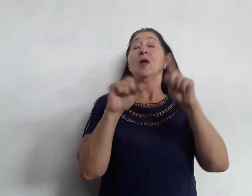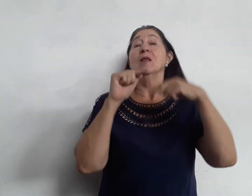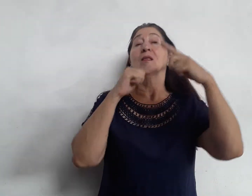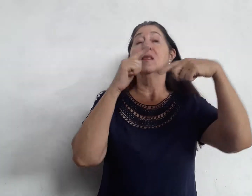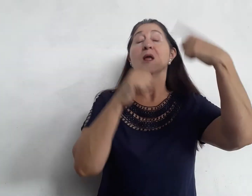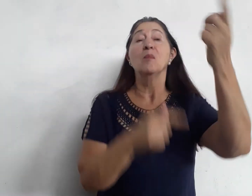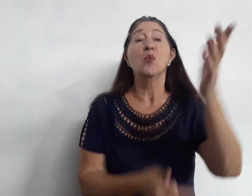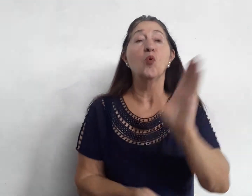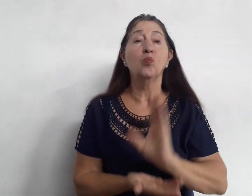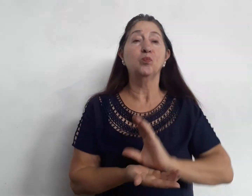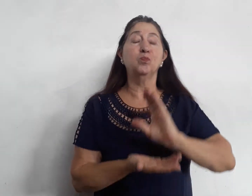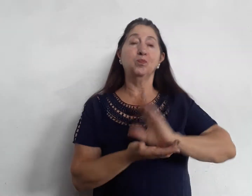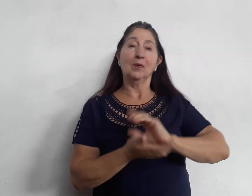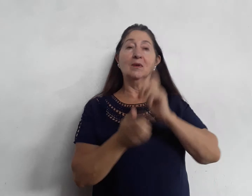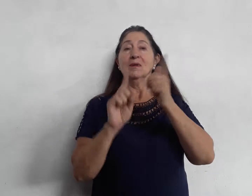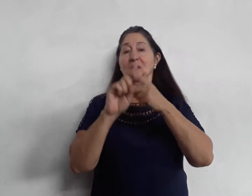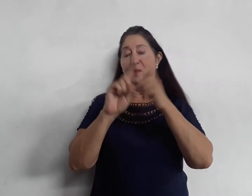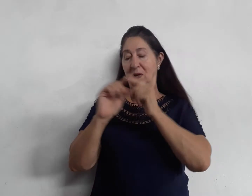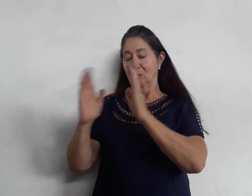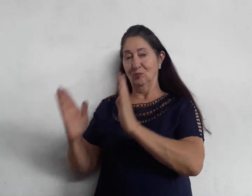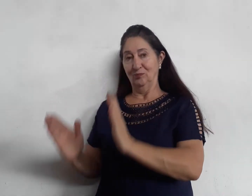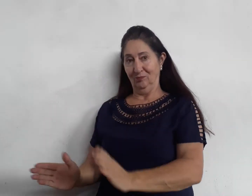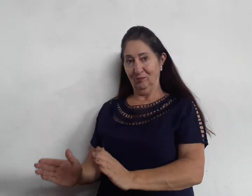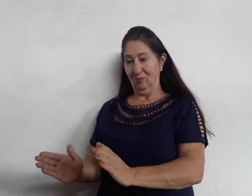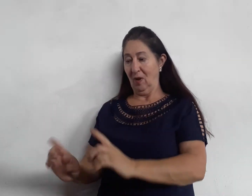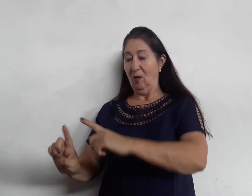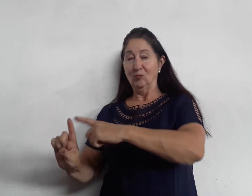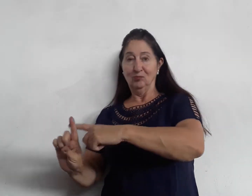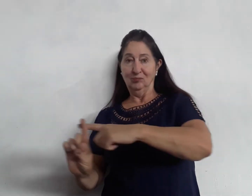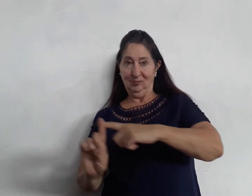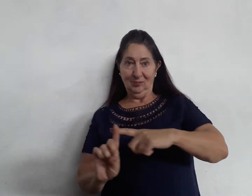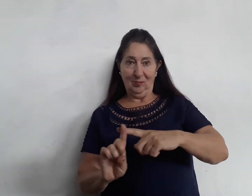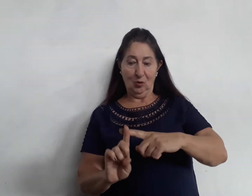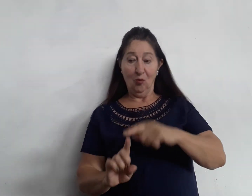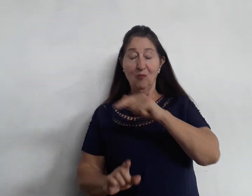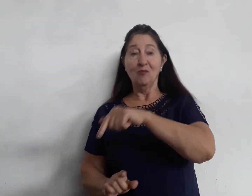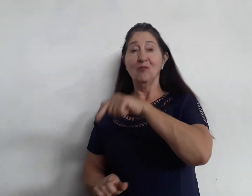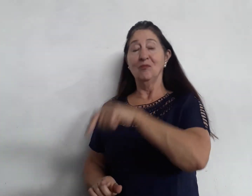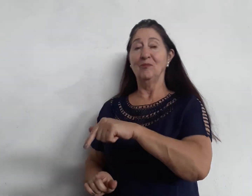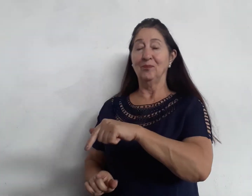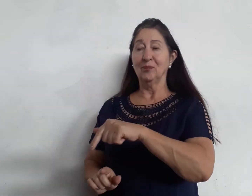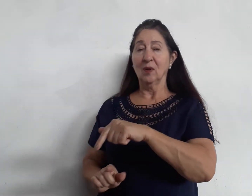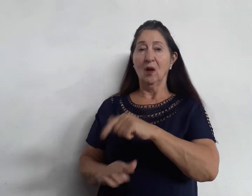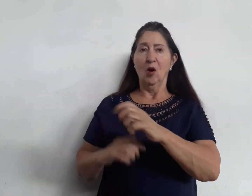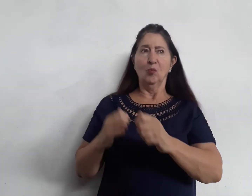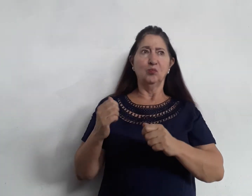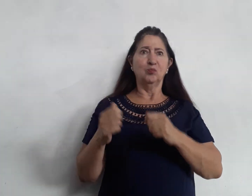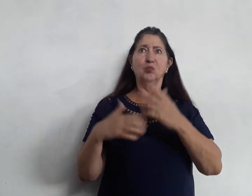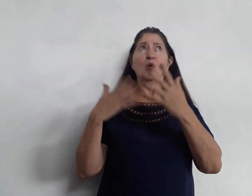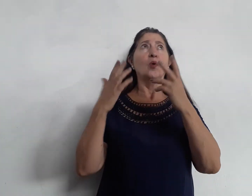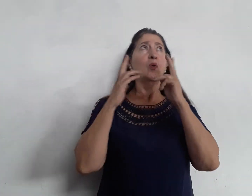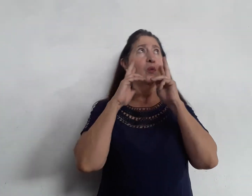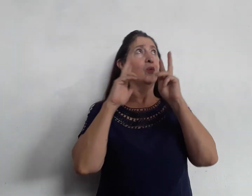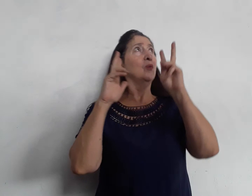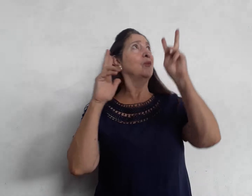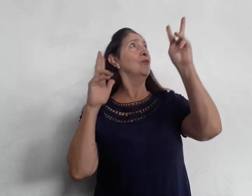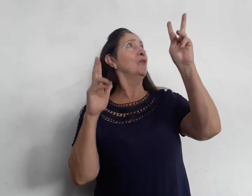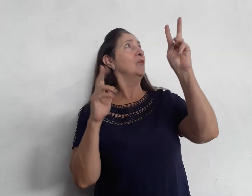enterrado. Na região dos mortos, no meio dos tormentos, o rico levantou os olhos e viu de longe Abraão